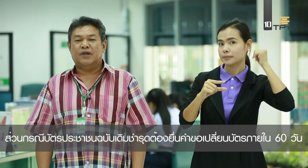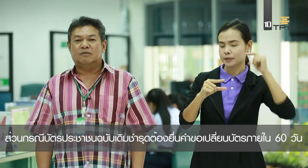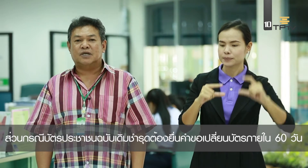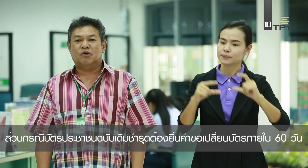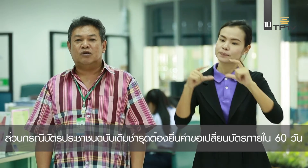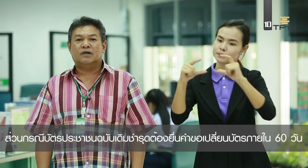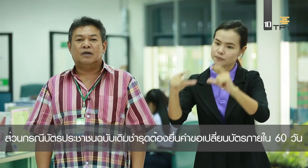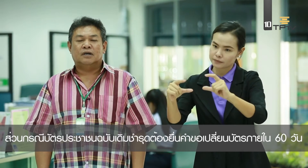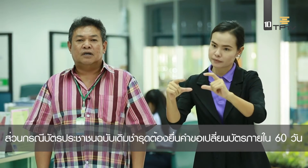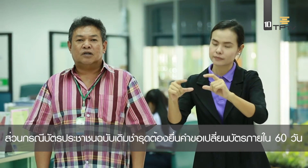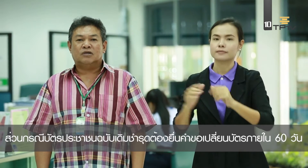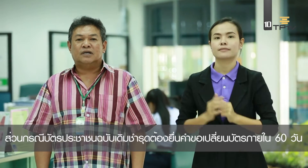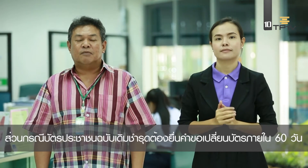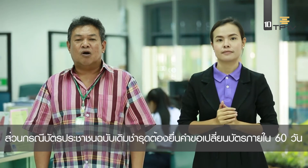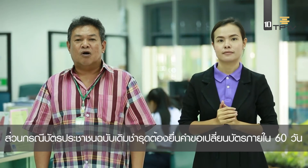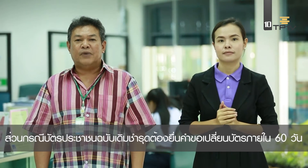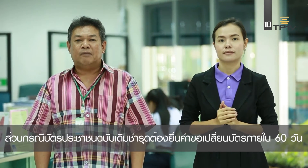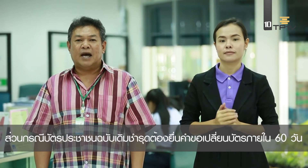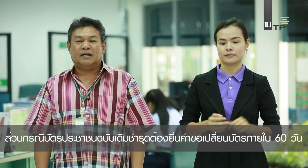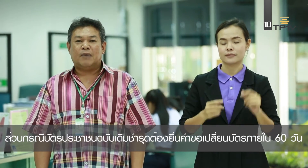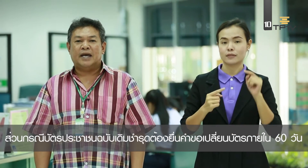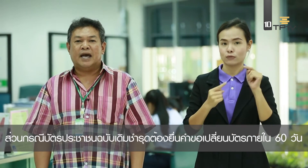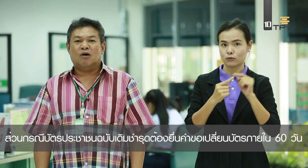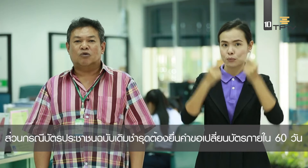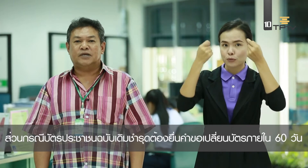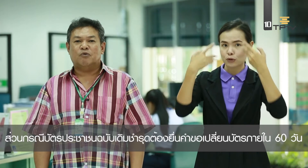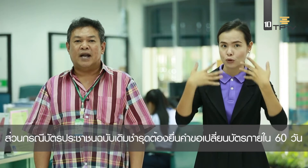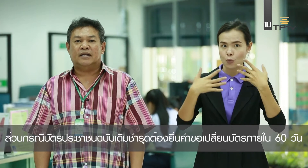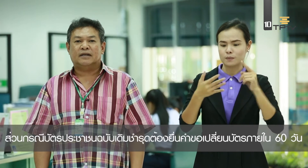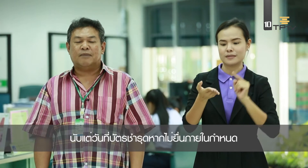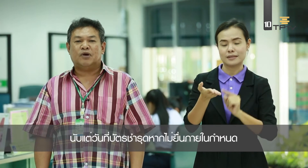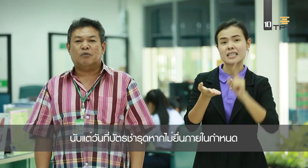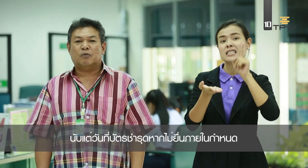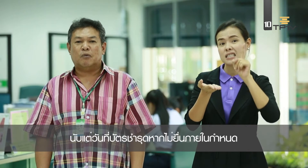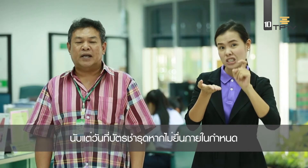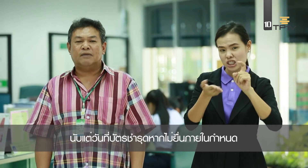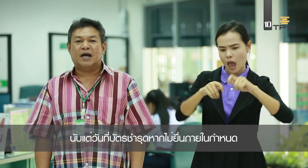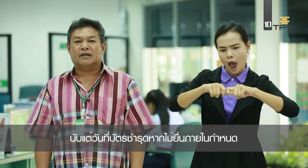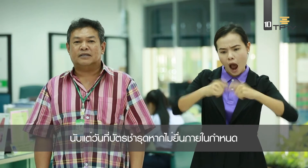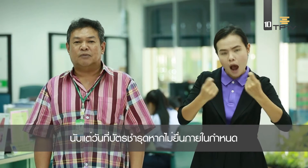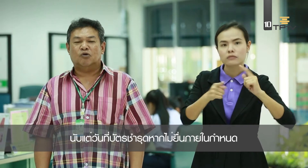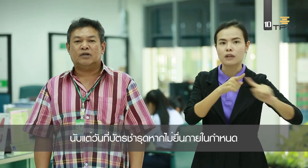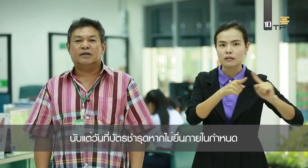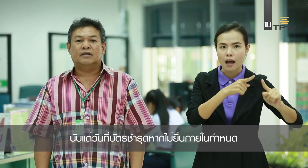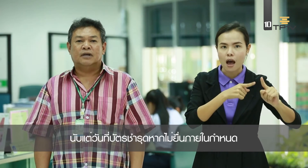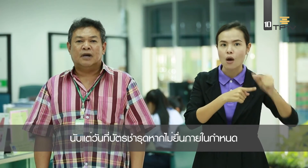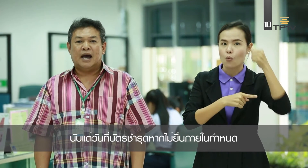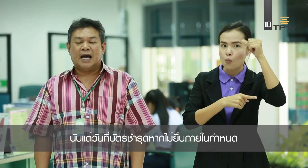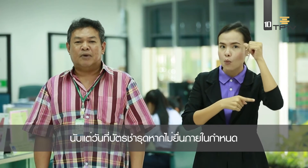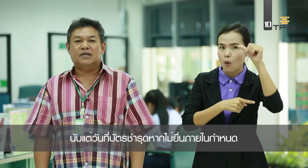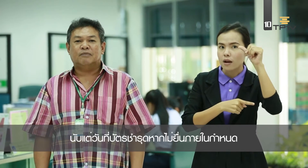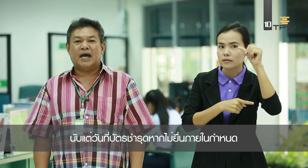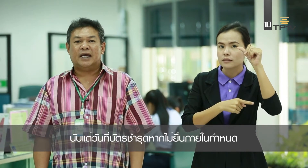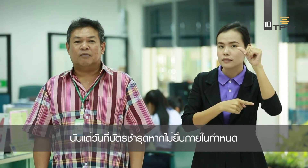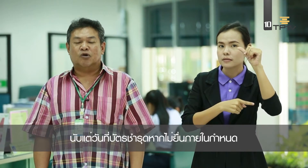นฉบับเดิมชำรุดต้องยื่นคำขอเปลี่ยนบัตรภายใน60วันนับแต่วันที่บัตรชำรุดห